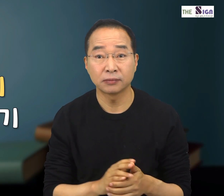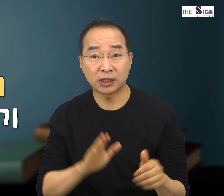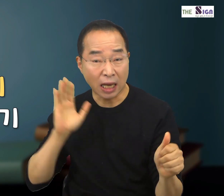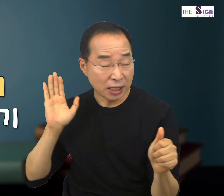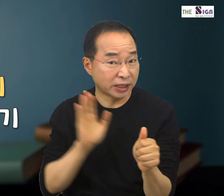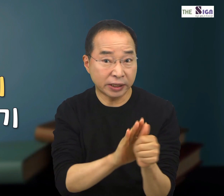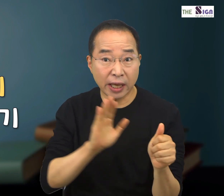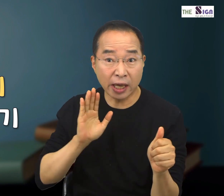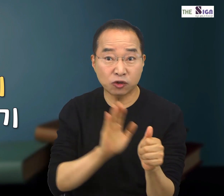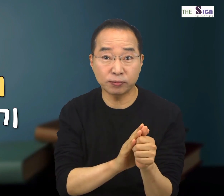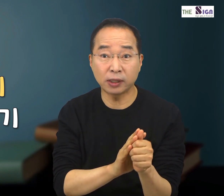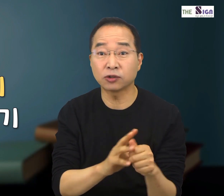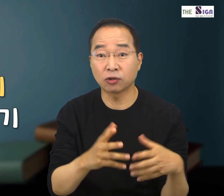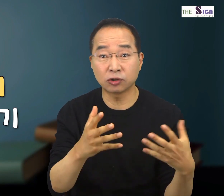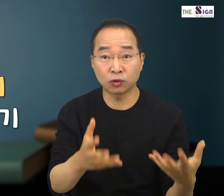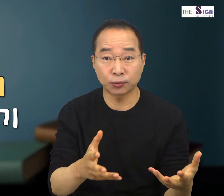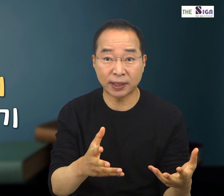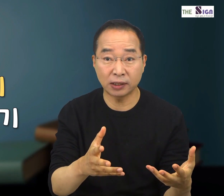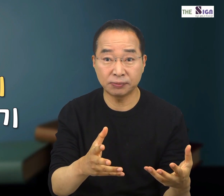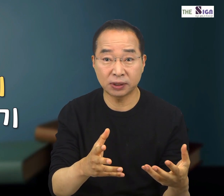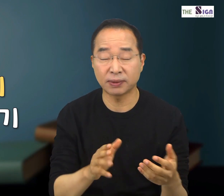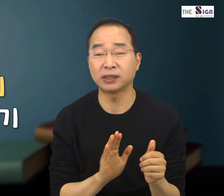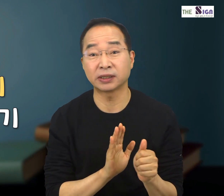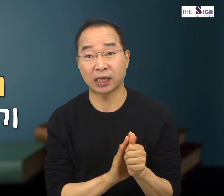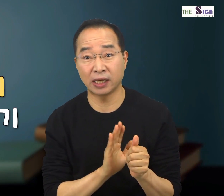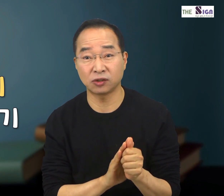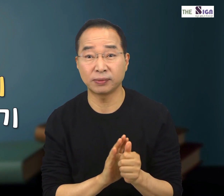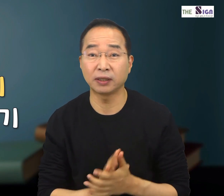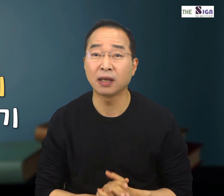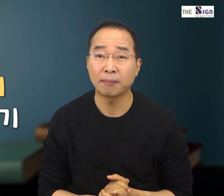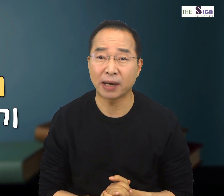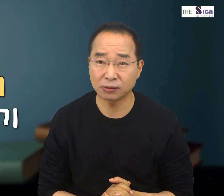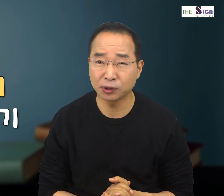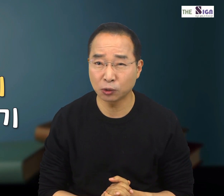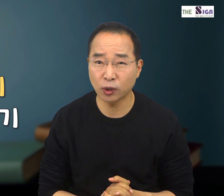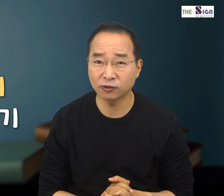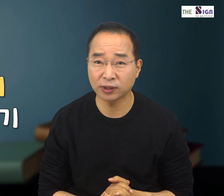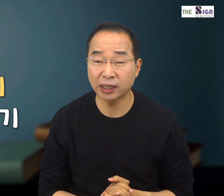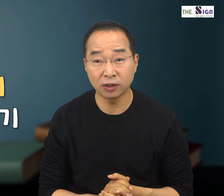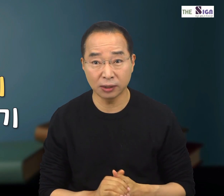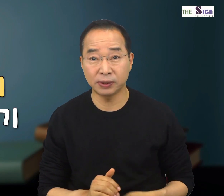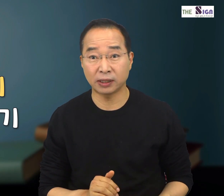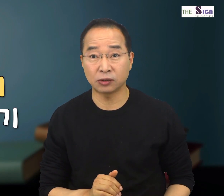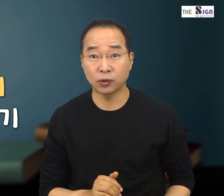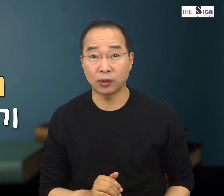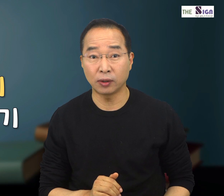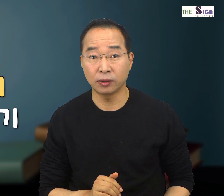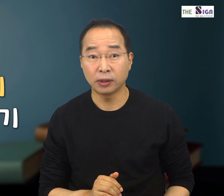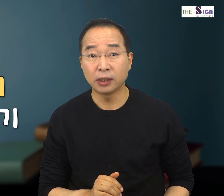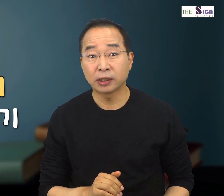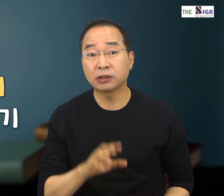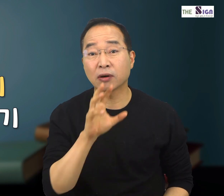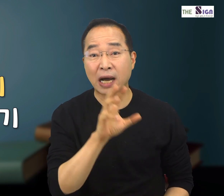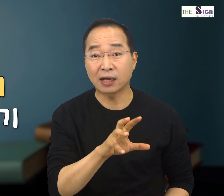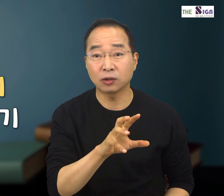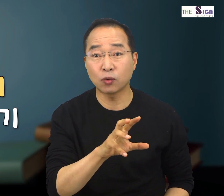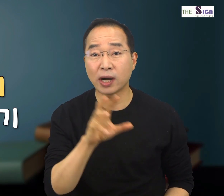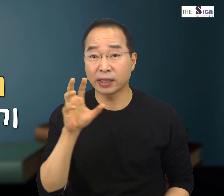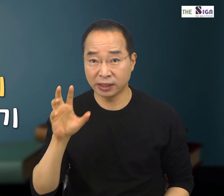자, 크게 해주면 적극적으로 돕다는 의미지만 작게 해주면 마지못해 도와준다 이런 의미가 되죠. 그래서 강도와